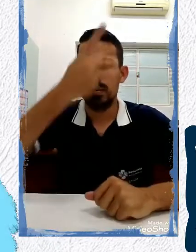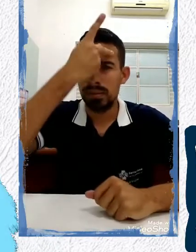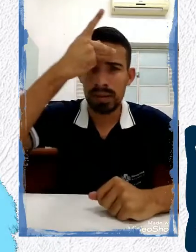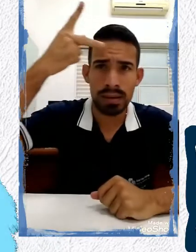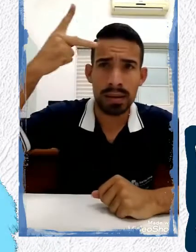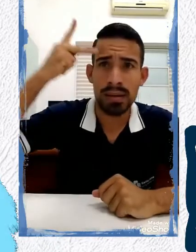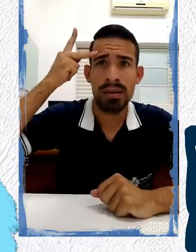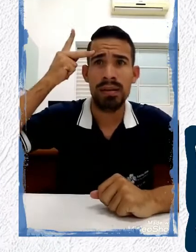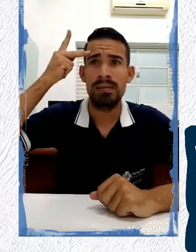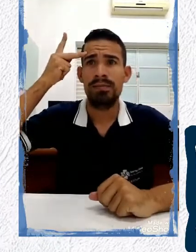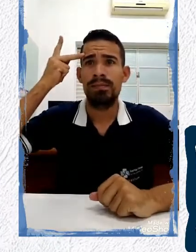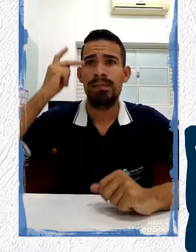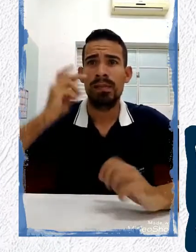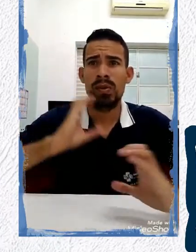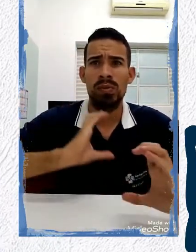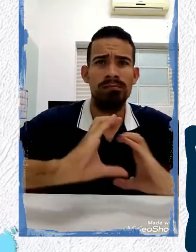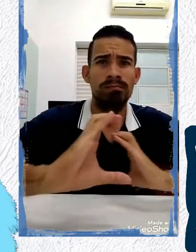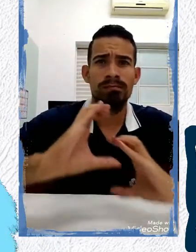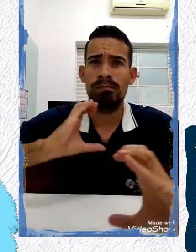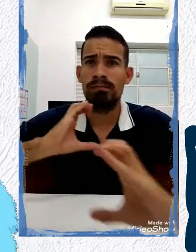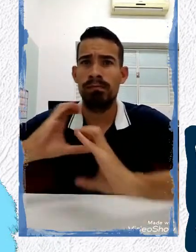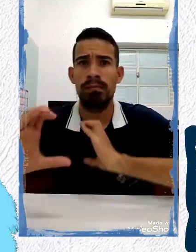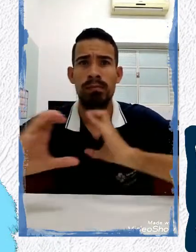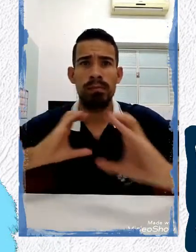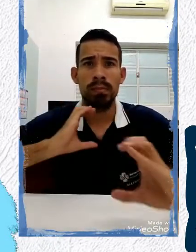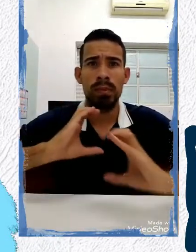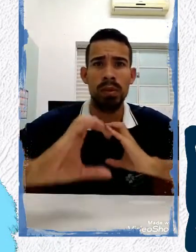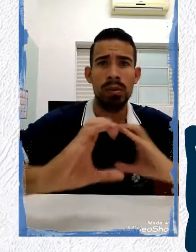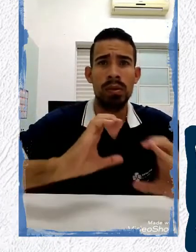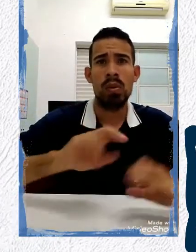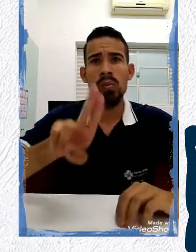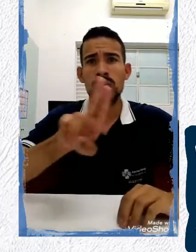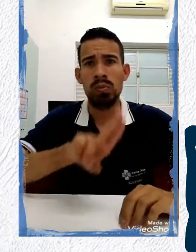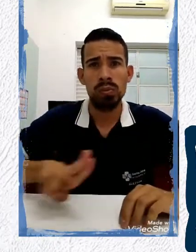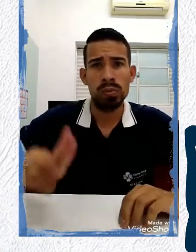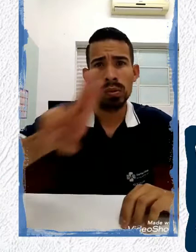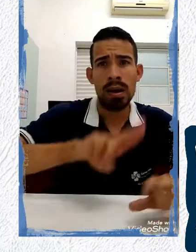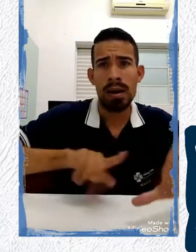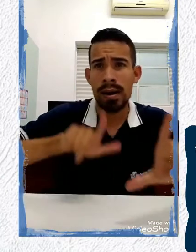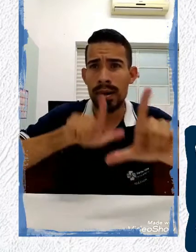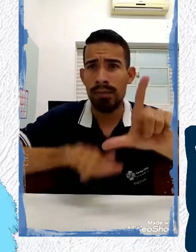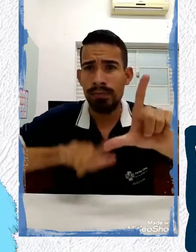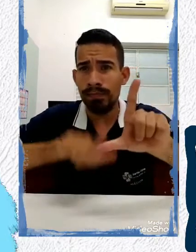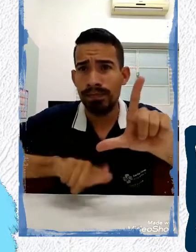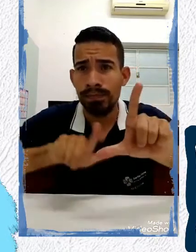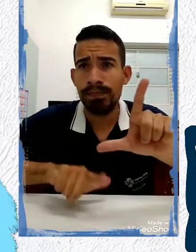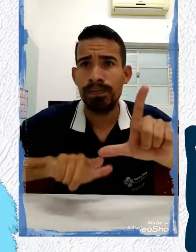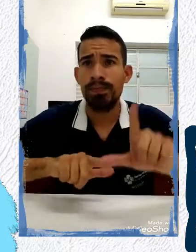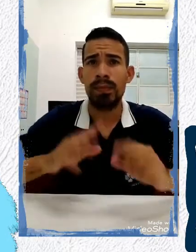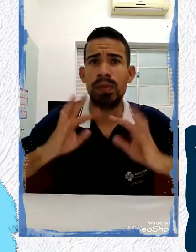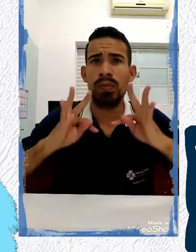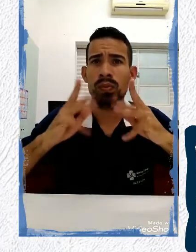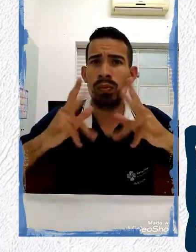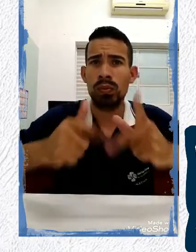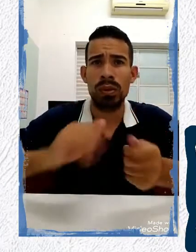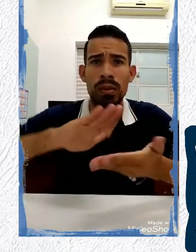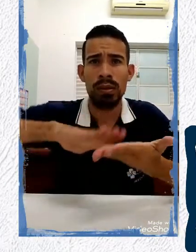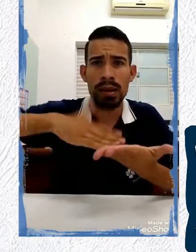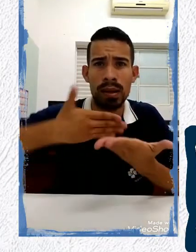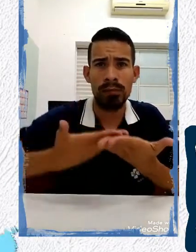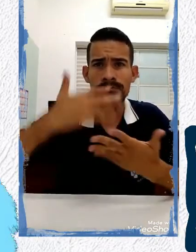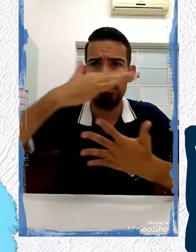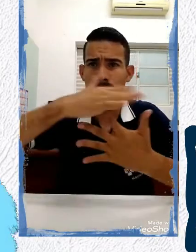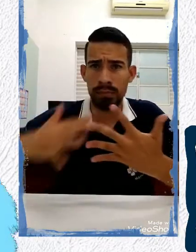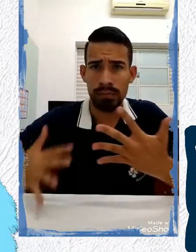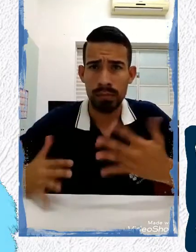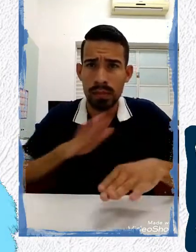Seria muito bom se as pessoas se comunicassem usando a língua de sinais.